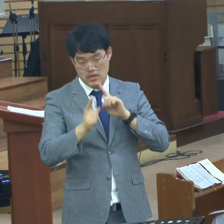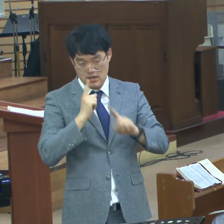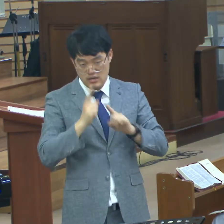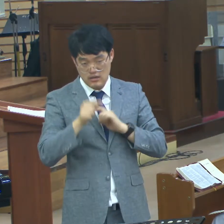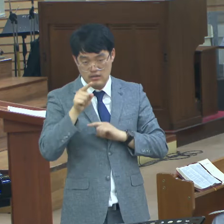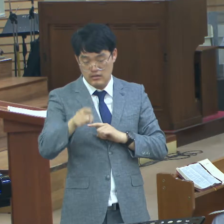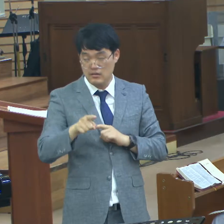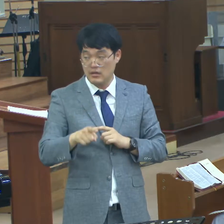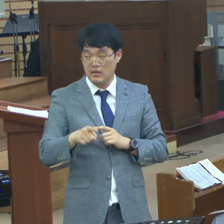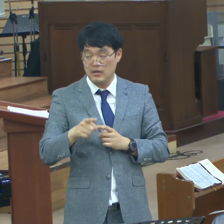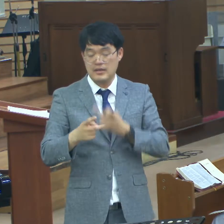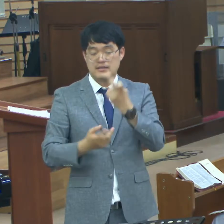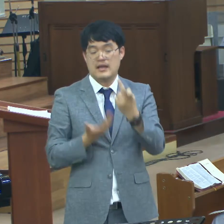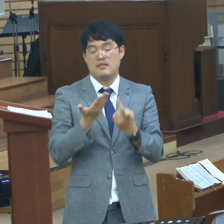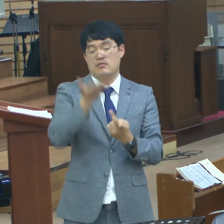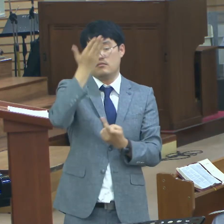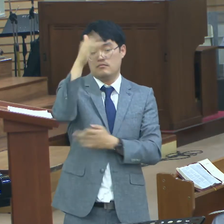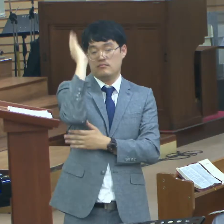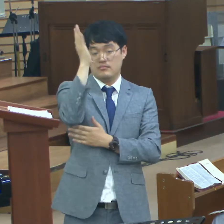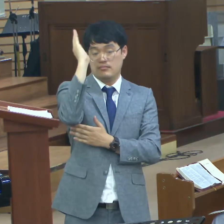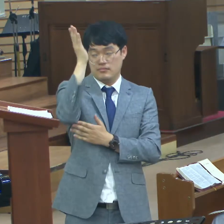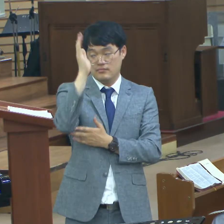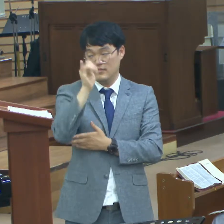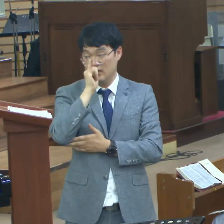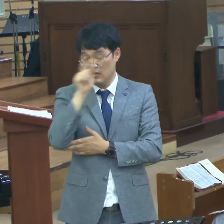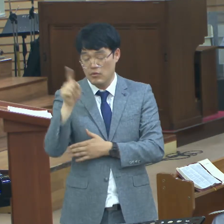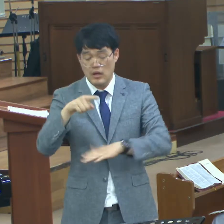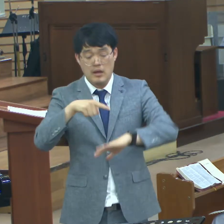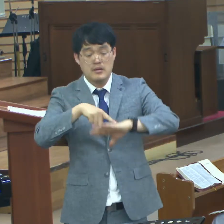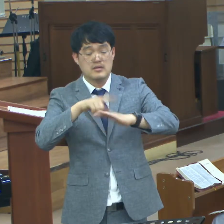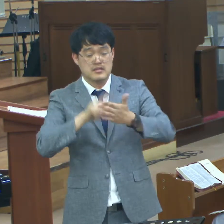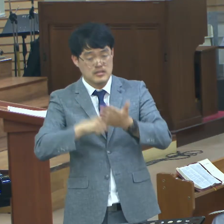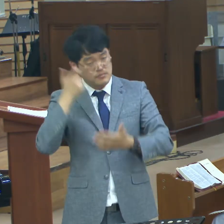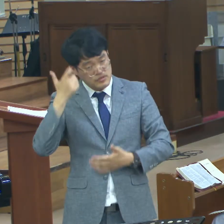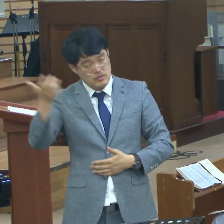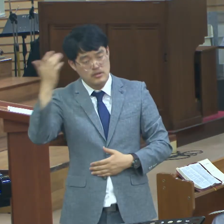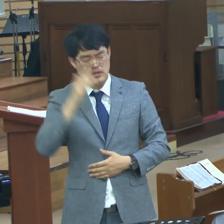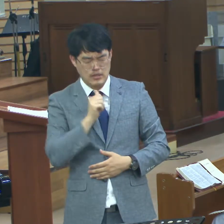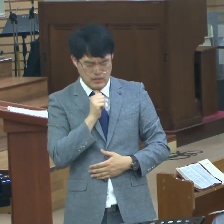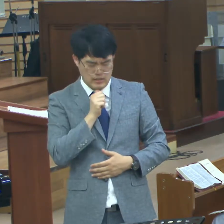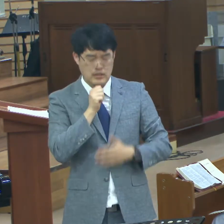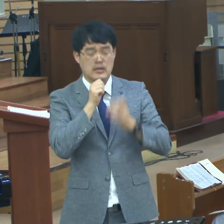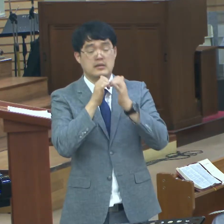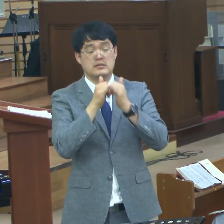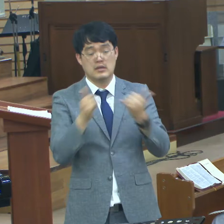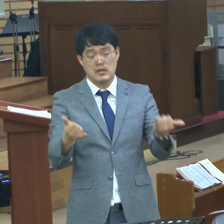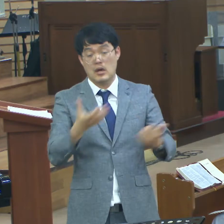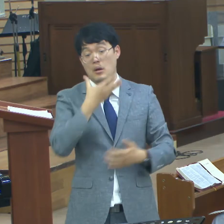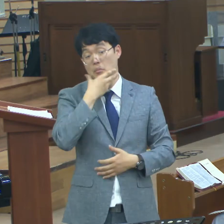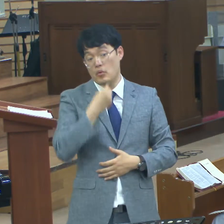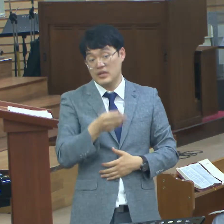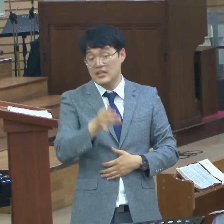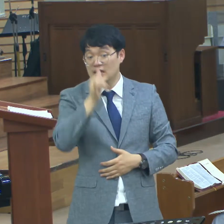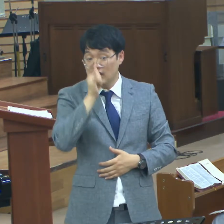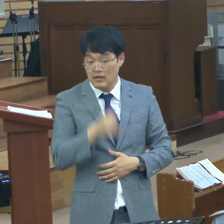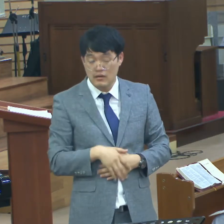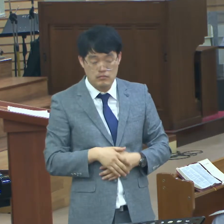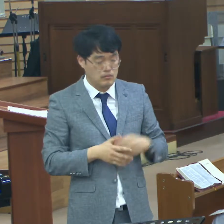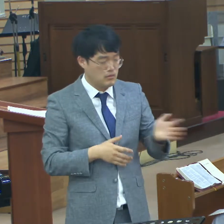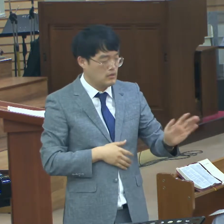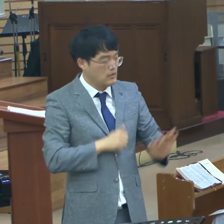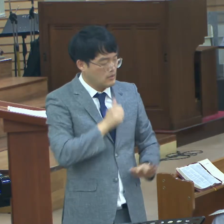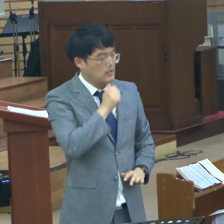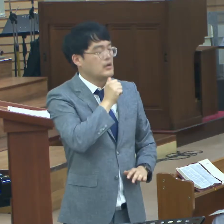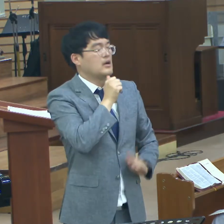말씀이 산상수훈의 말씀이에요. 심령이 가난한 자는 복이 있나니. 여러분, 가난한데 복이 있다고